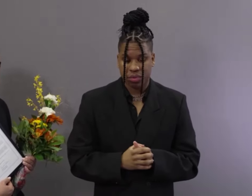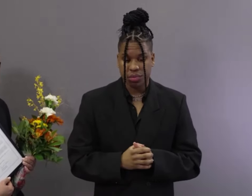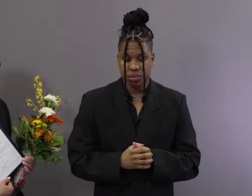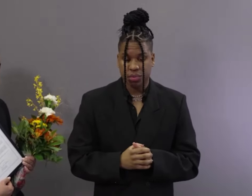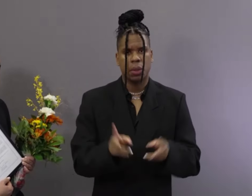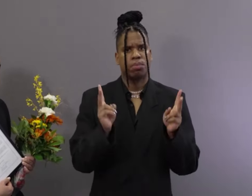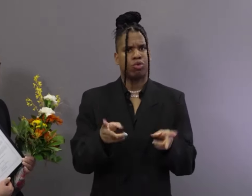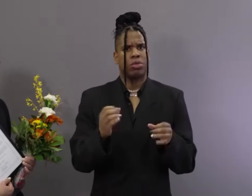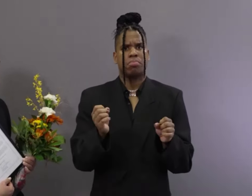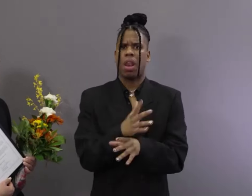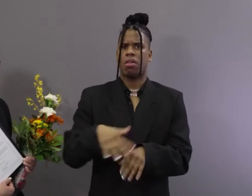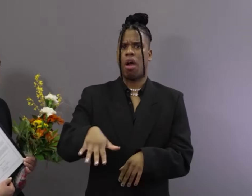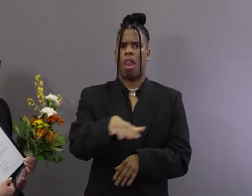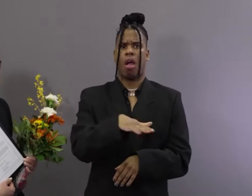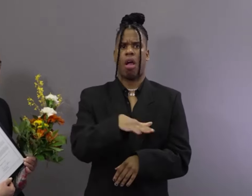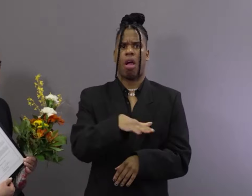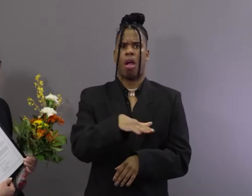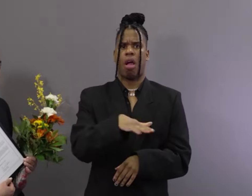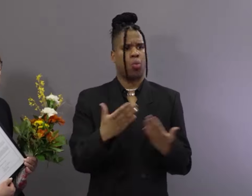mukana 2 vuotta jo.